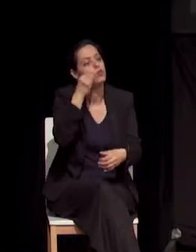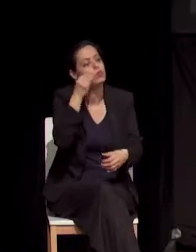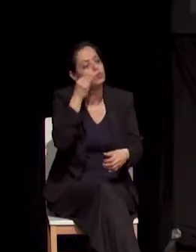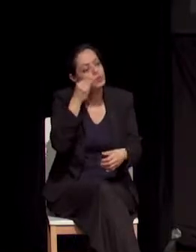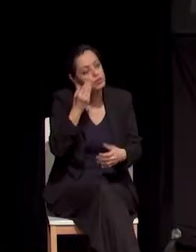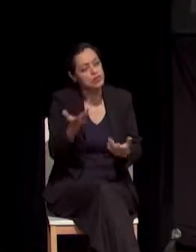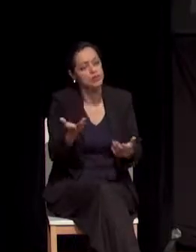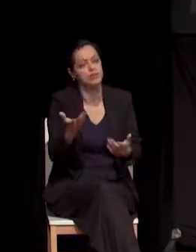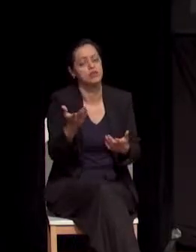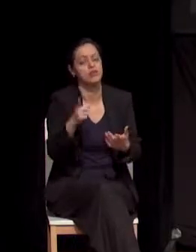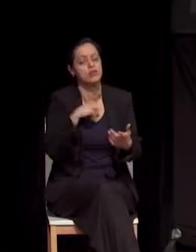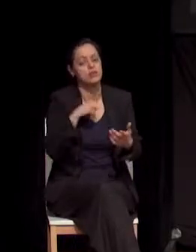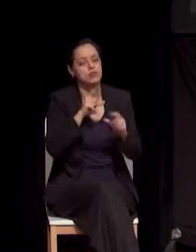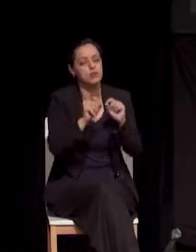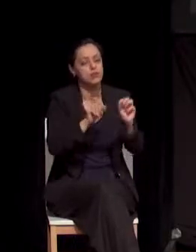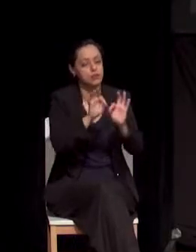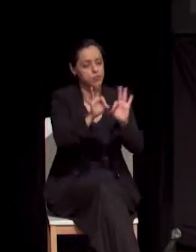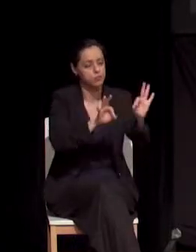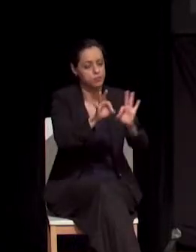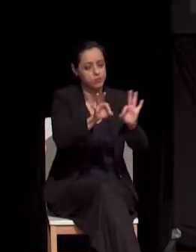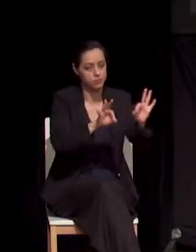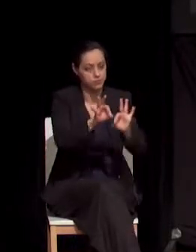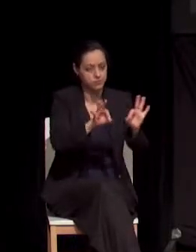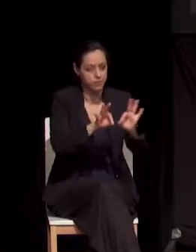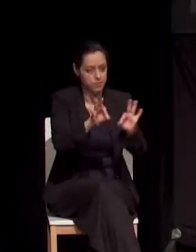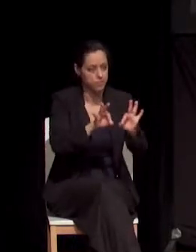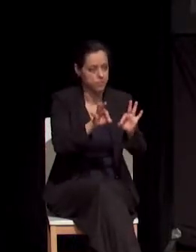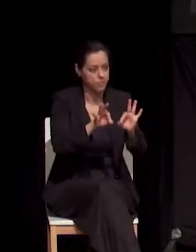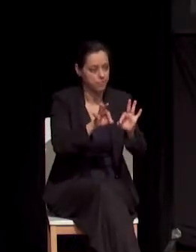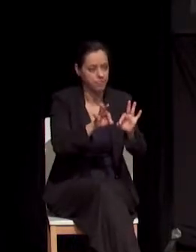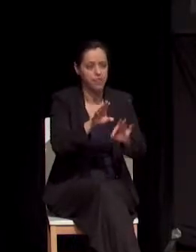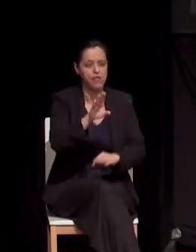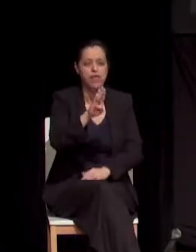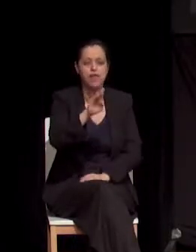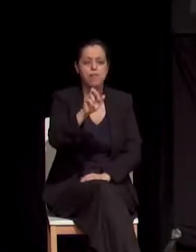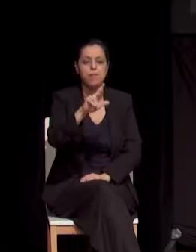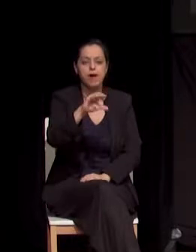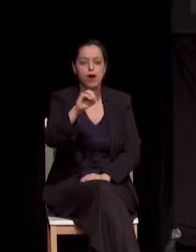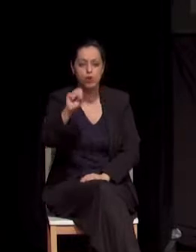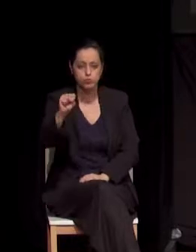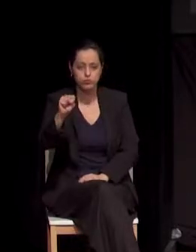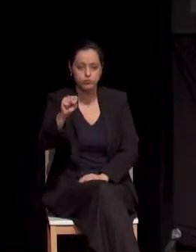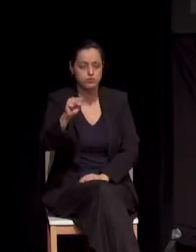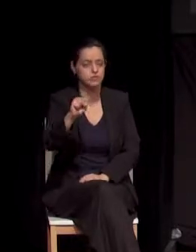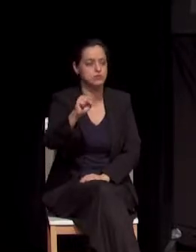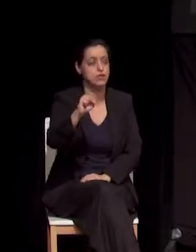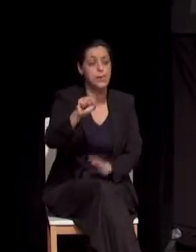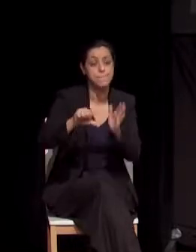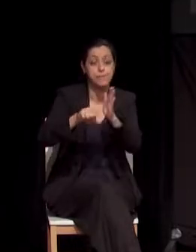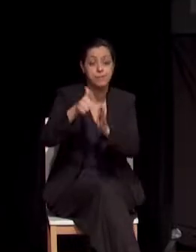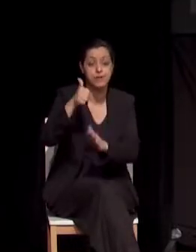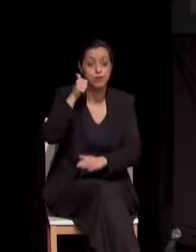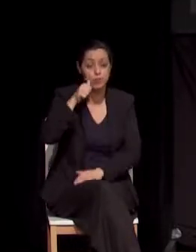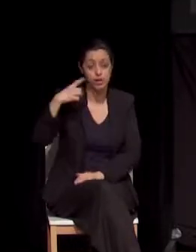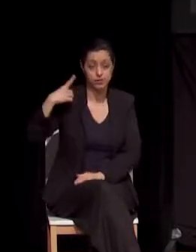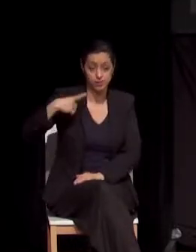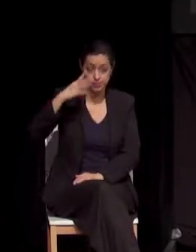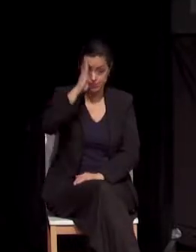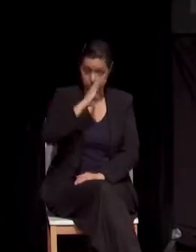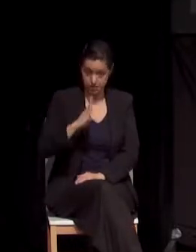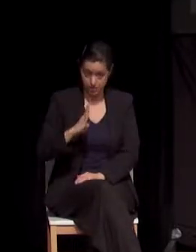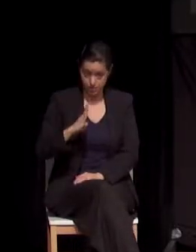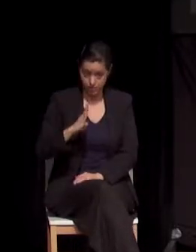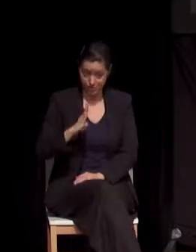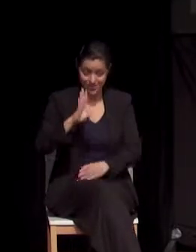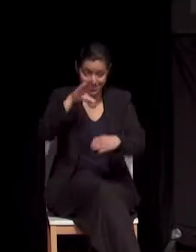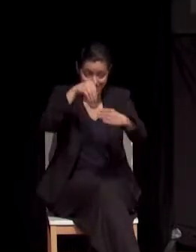o programa de Antonieta de Barros, que foi a primeira deputada do Brasil, dentro da Assembleia Legislativa